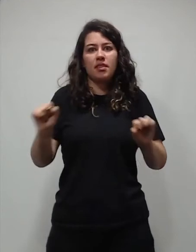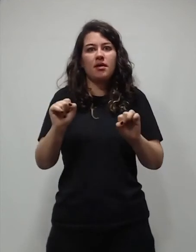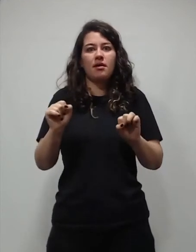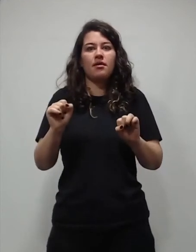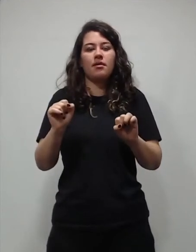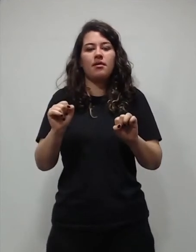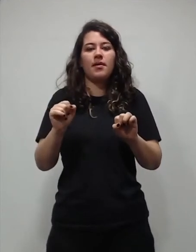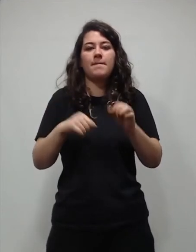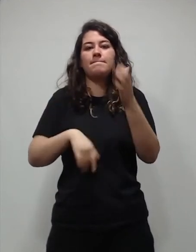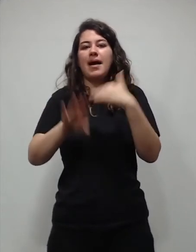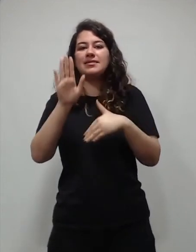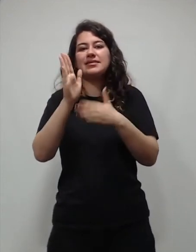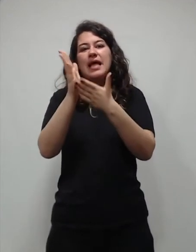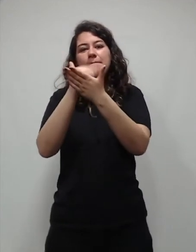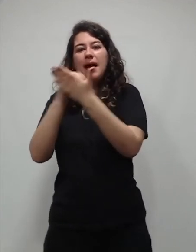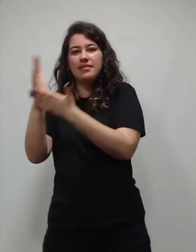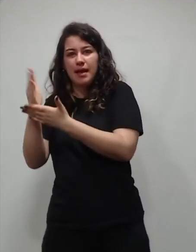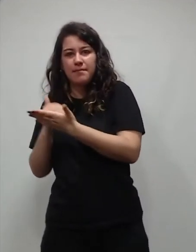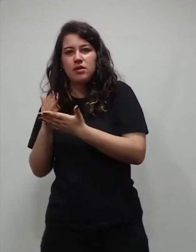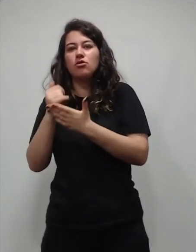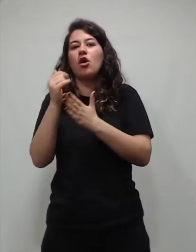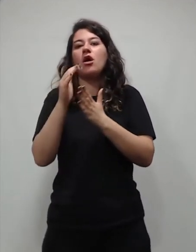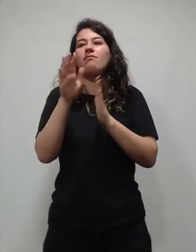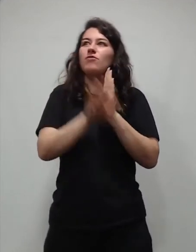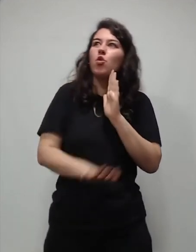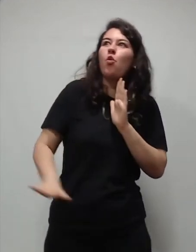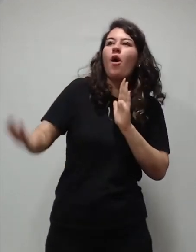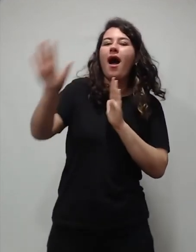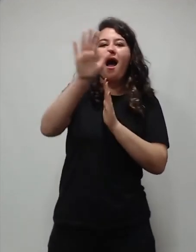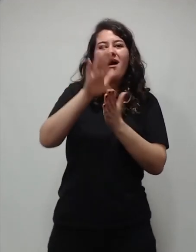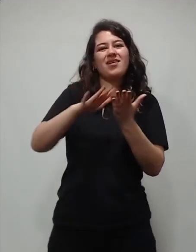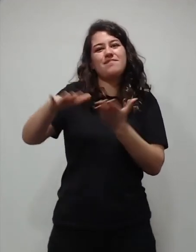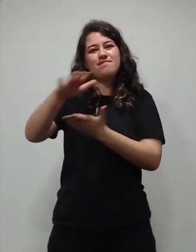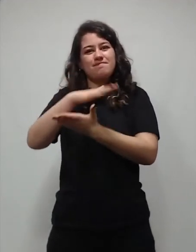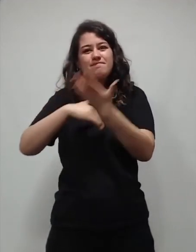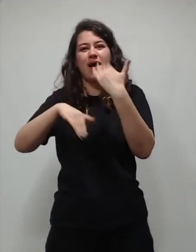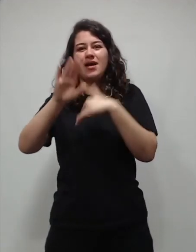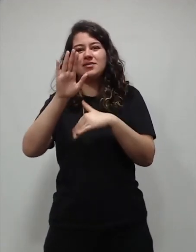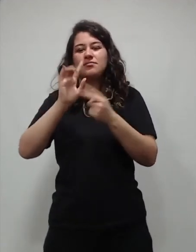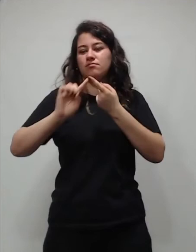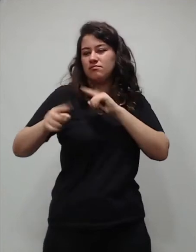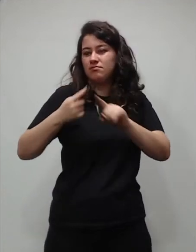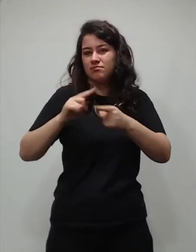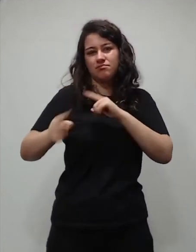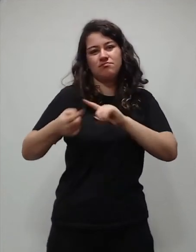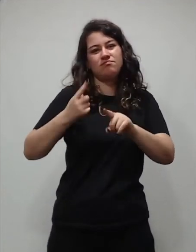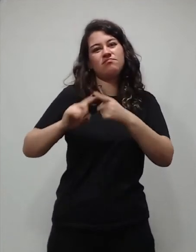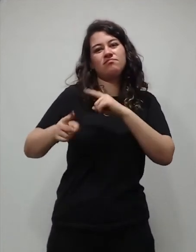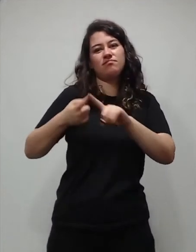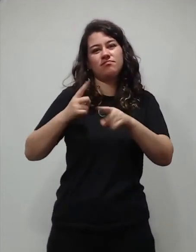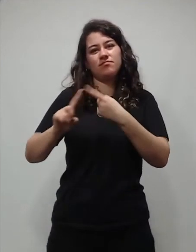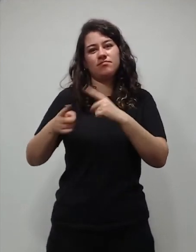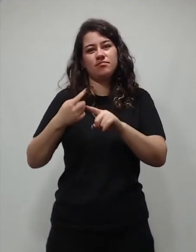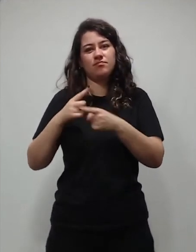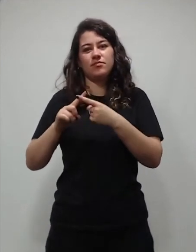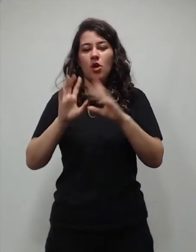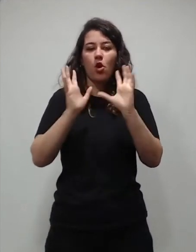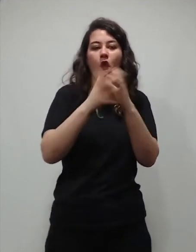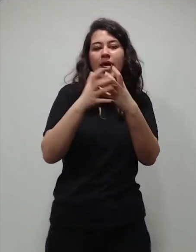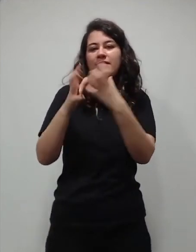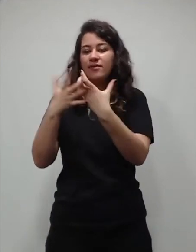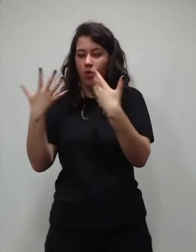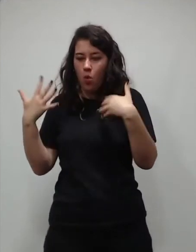sobre todo en los departamentos o en las regiones en donde haya una mirada coordinada de todos los